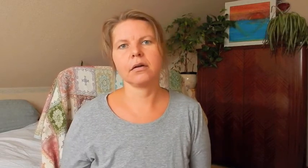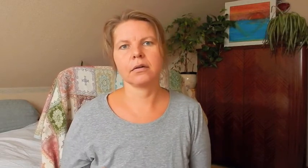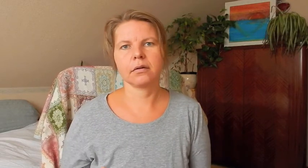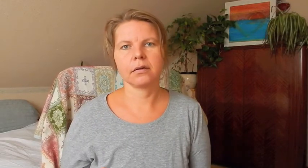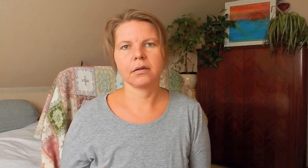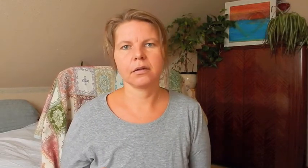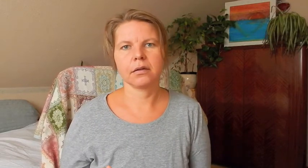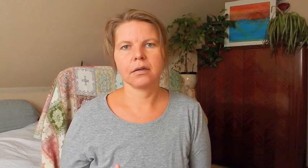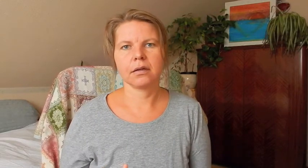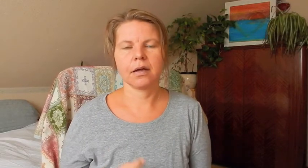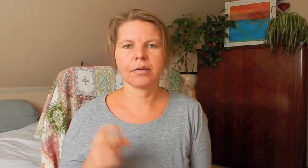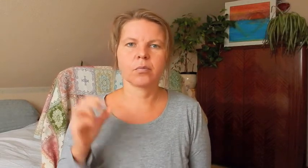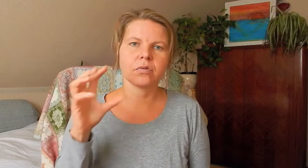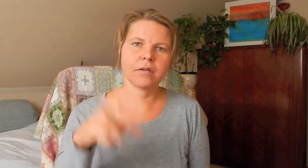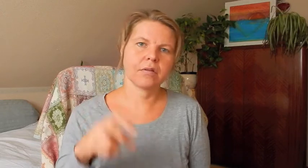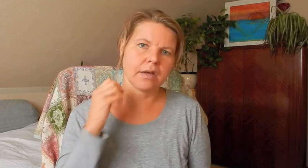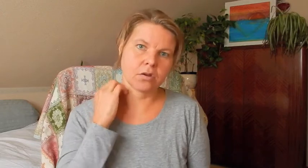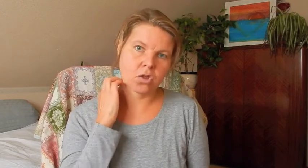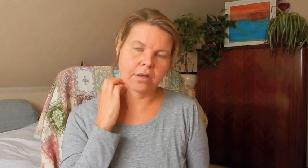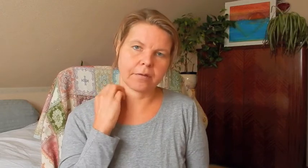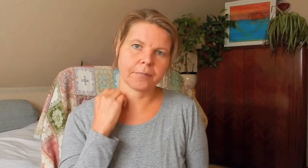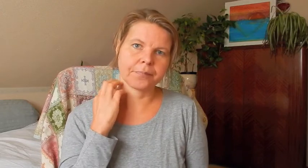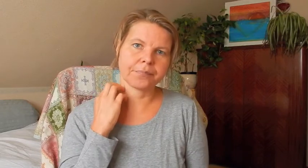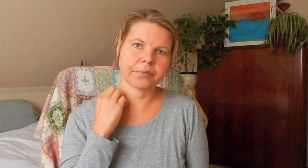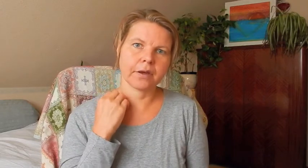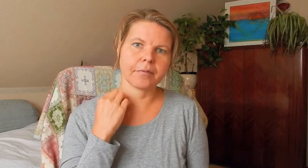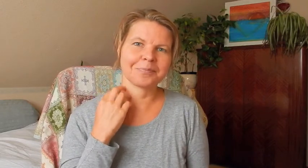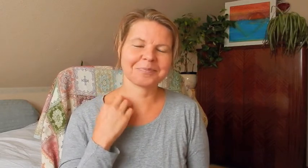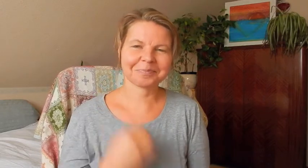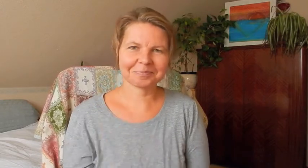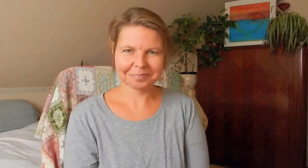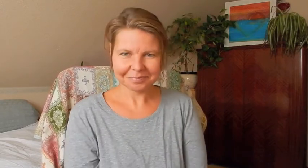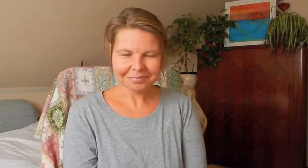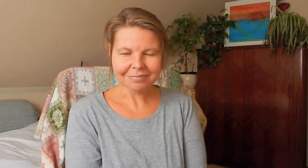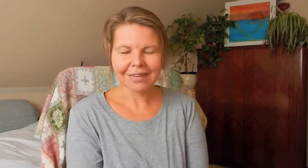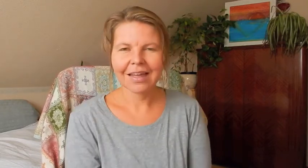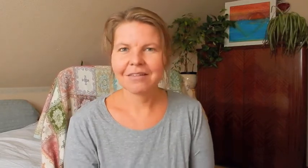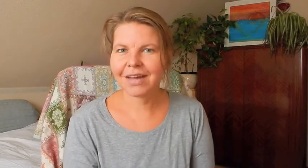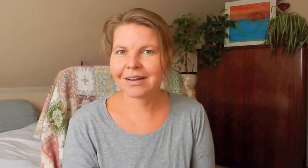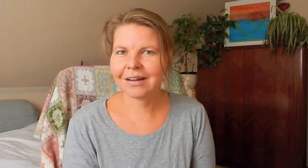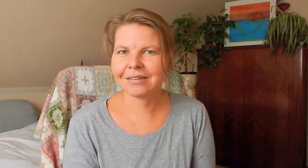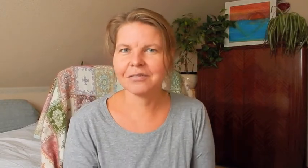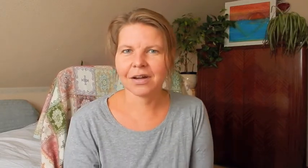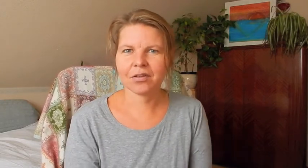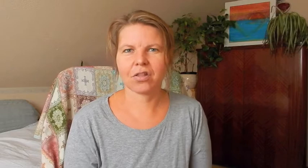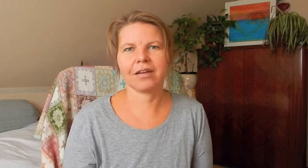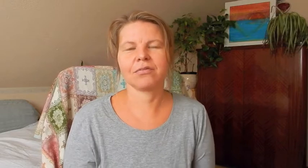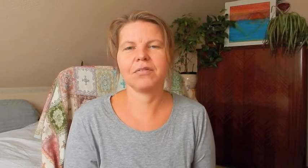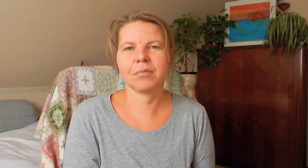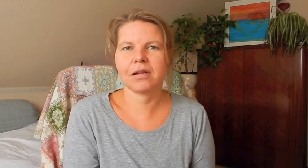wahr. Ich muss da jetzt nicht einsteigen. Ja. Wer da tiefer einsteigen will, wir machen